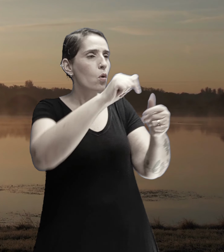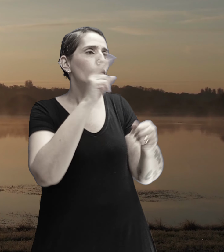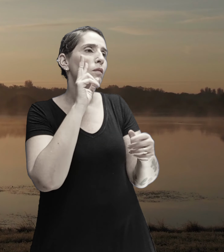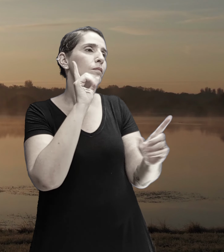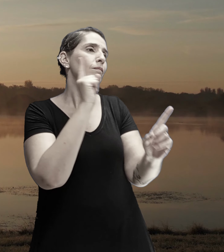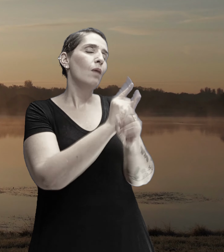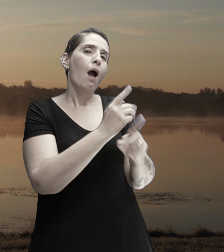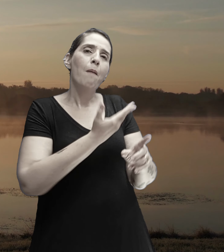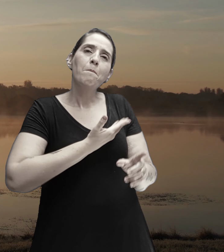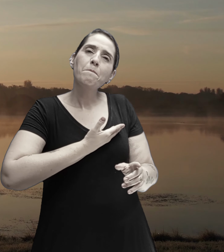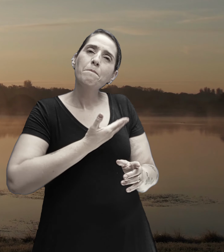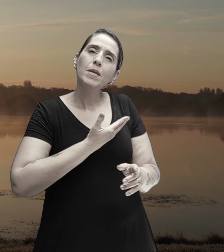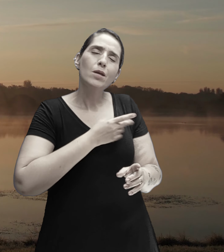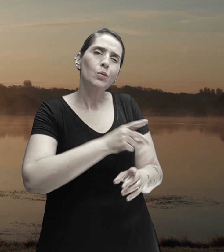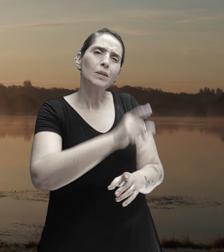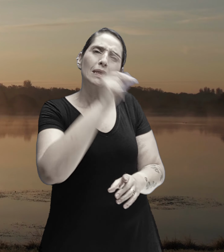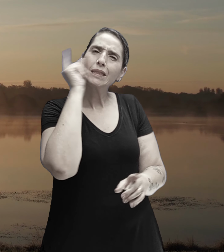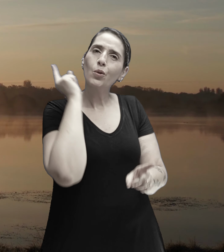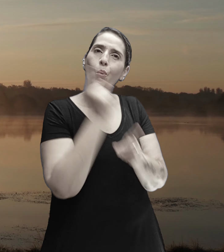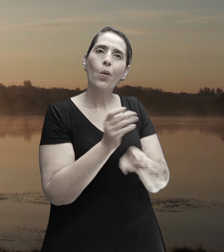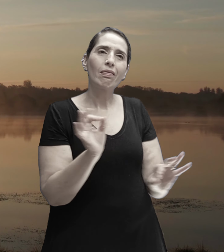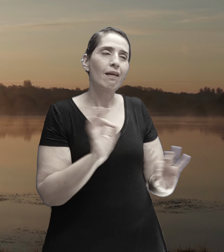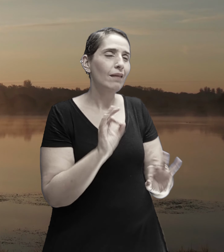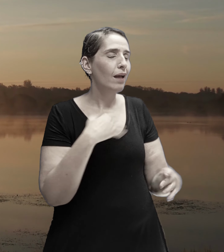reencontra um amigo perdido.